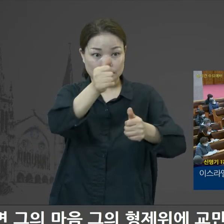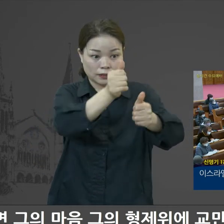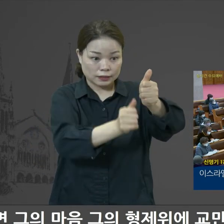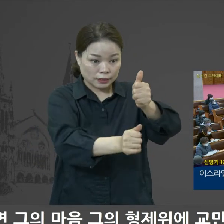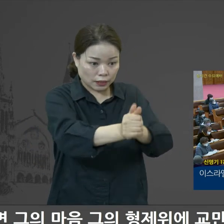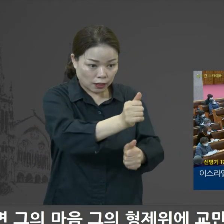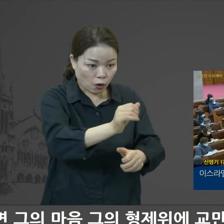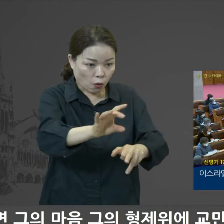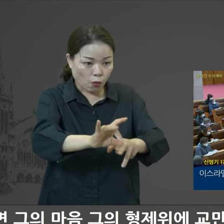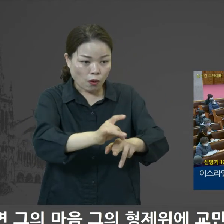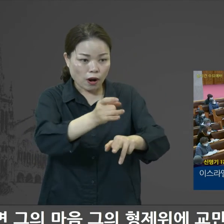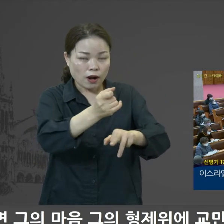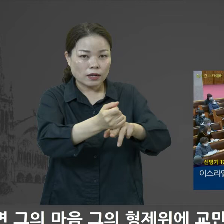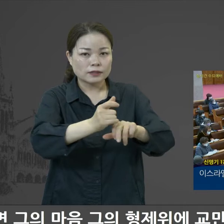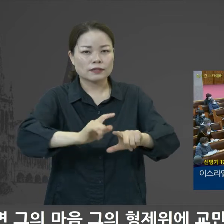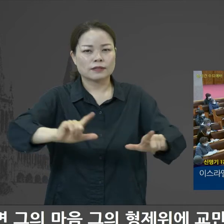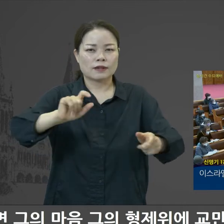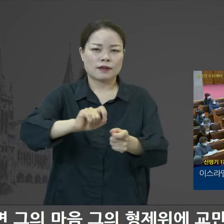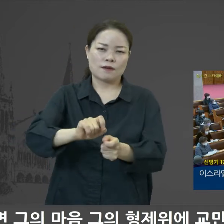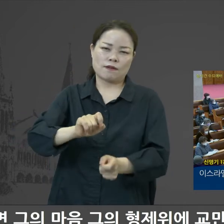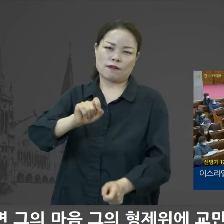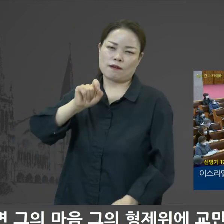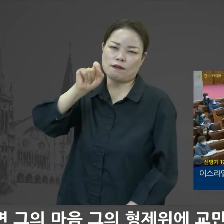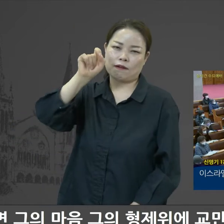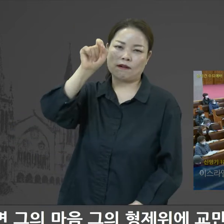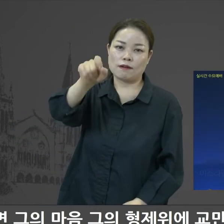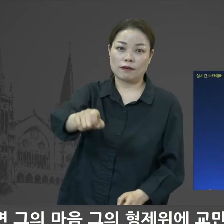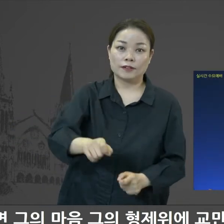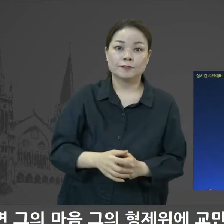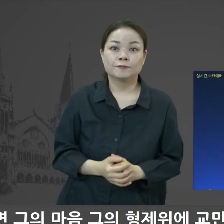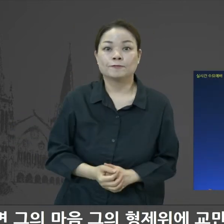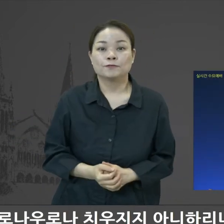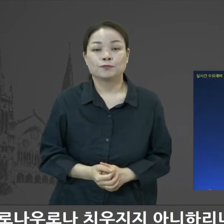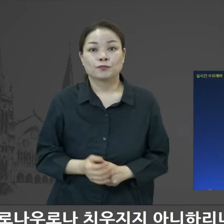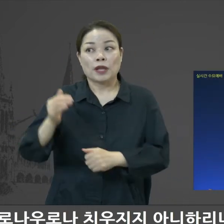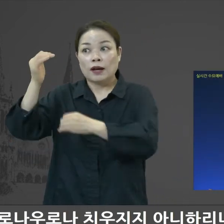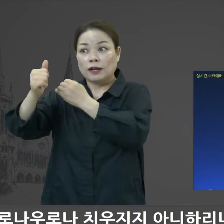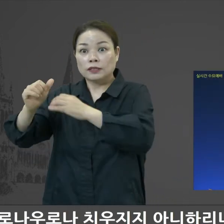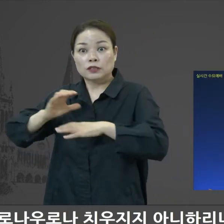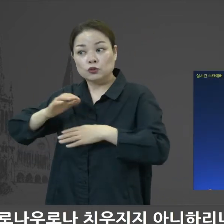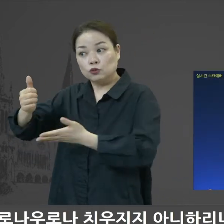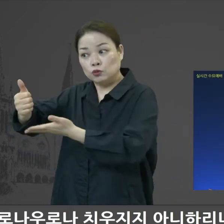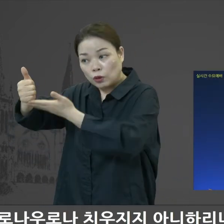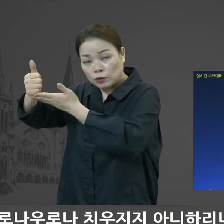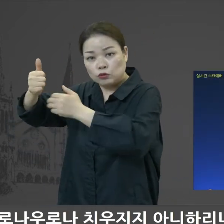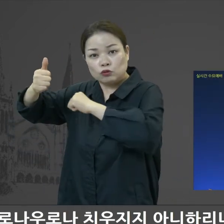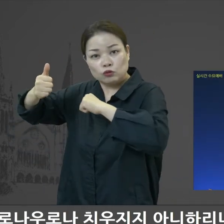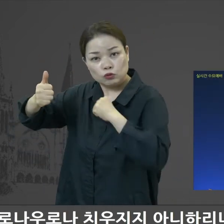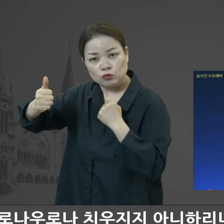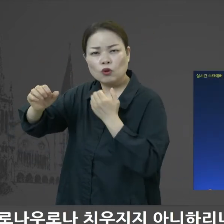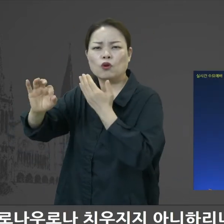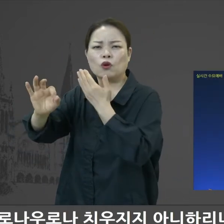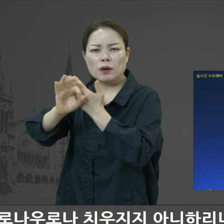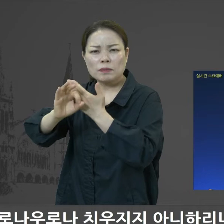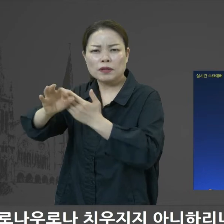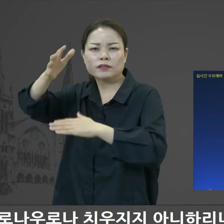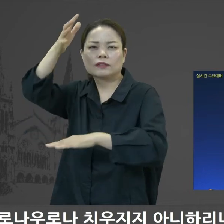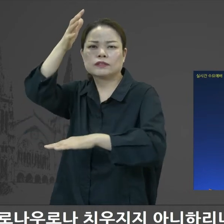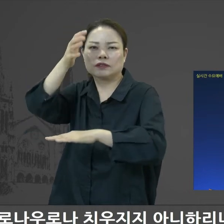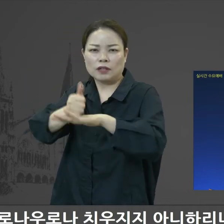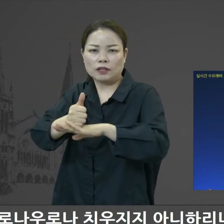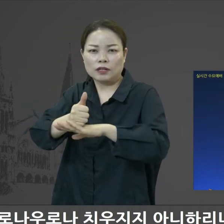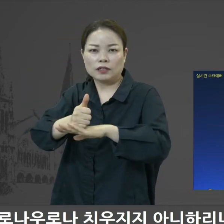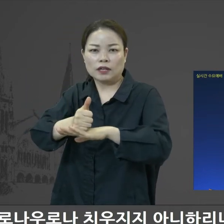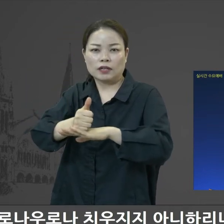자손이 왕 위에 있는 날이 장구하리라. 하나님을 경외함과 순종함에 이르면 이러한 결과가